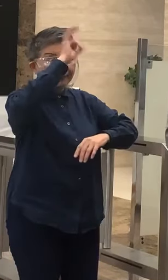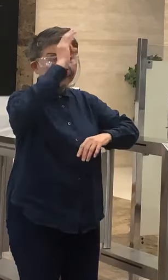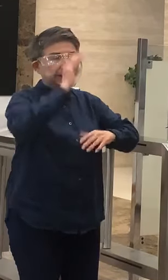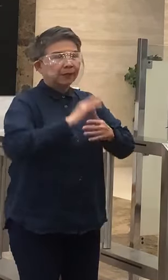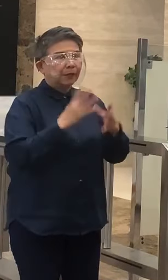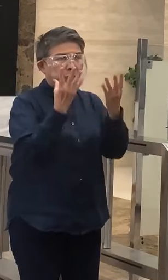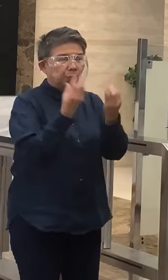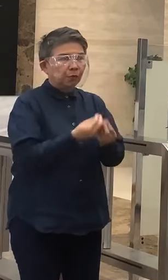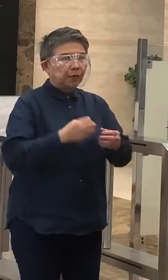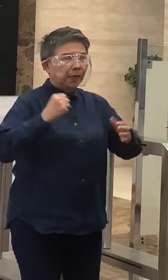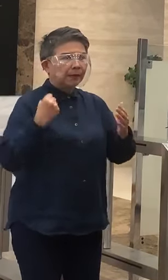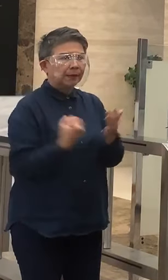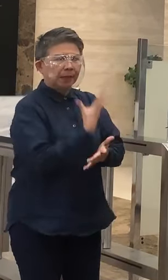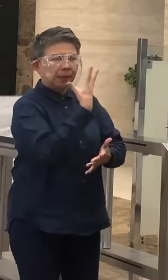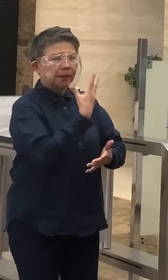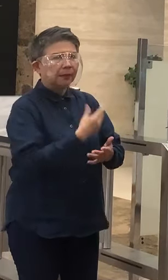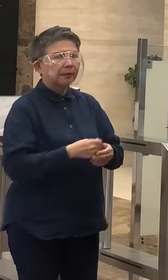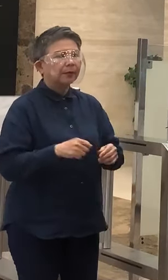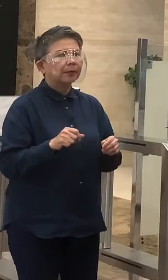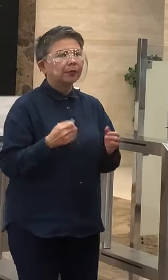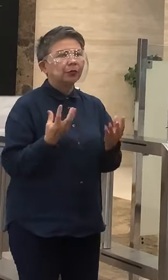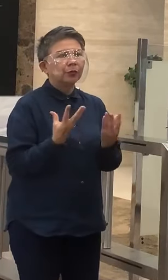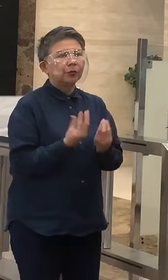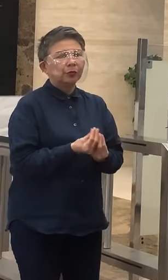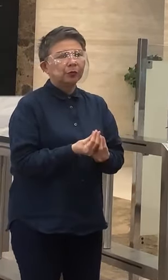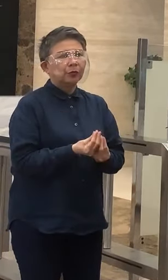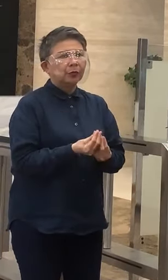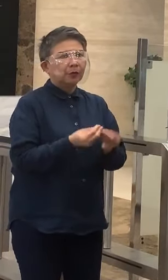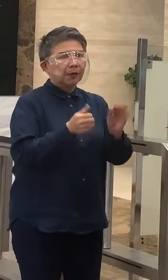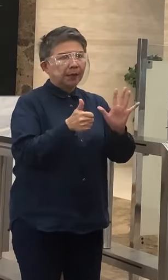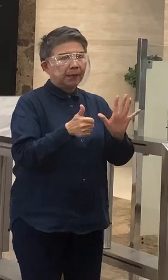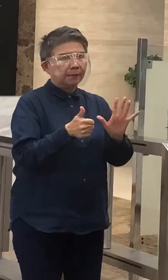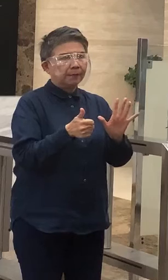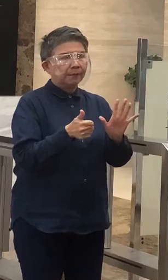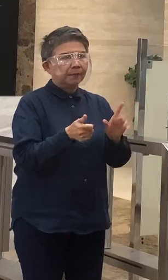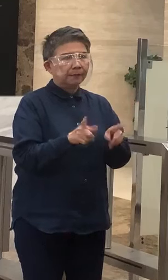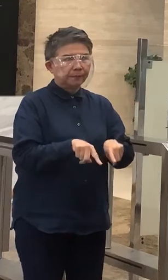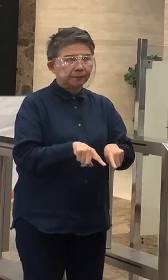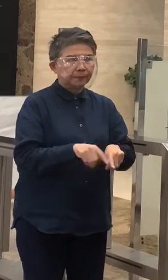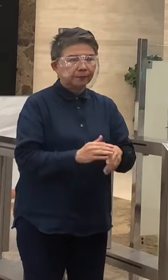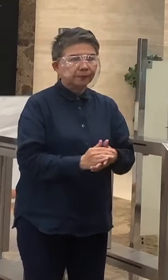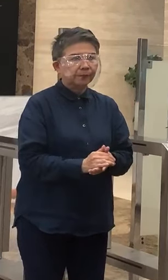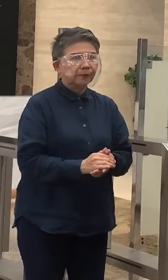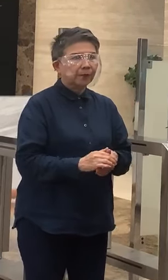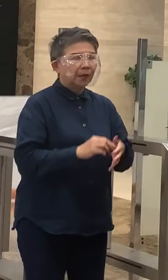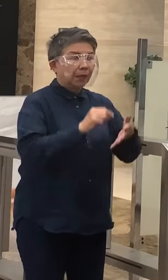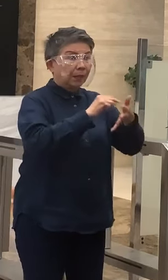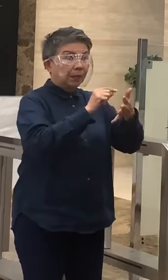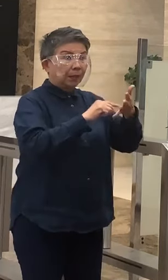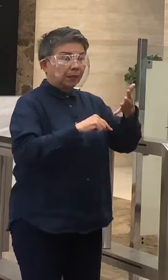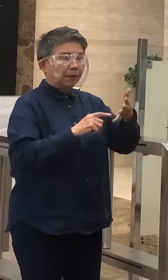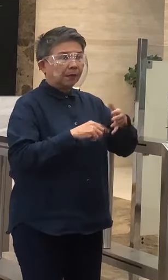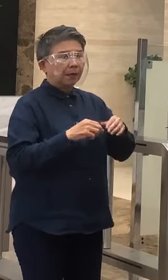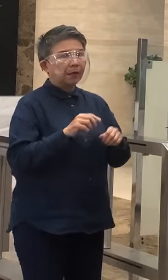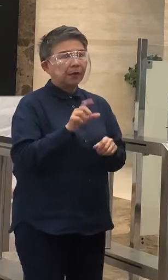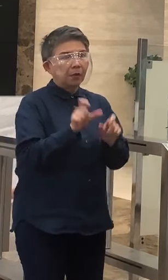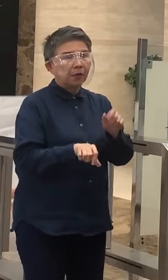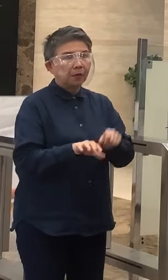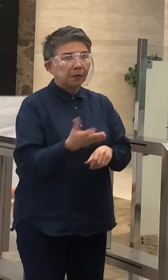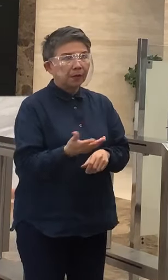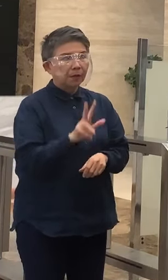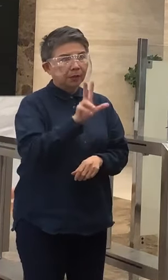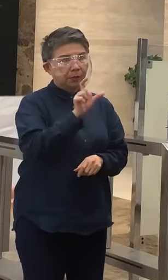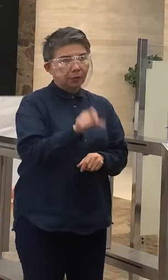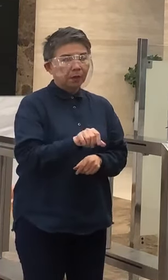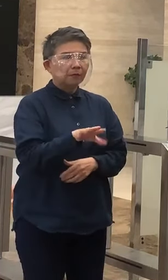jumlah ketegangan yang terjadi sebanyak enam kejadian dengarnya nobar dan memiliki